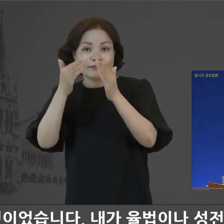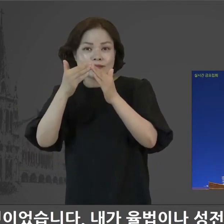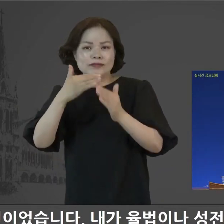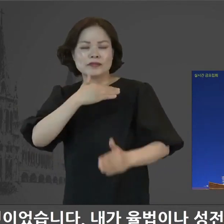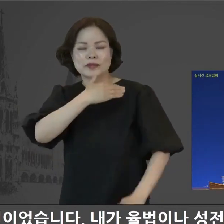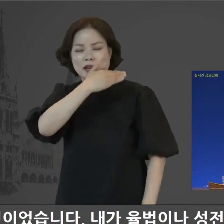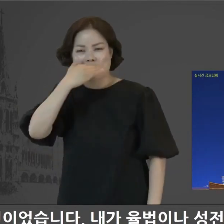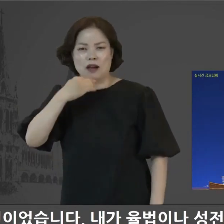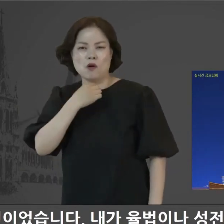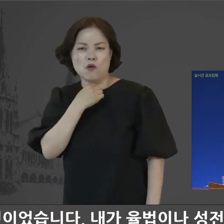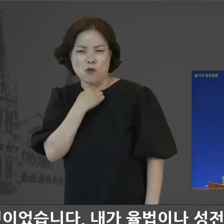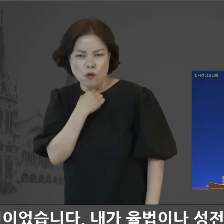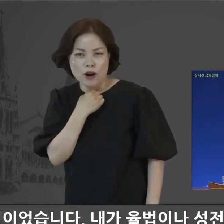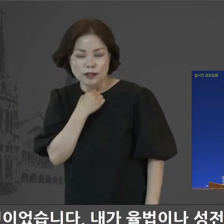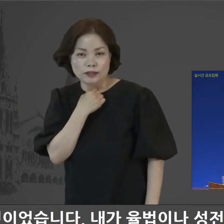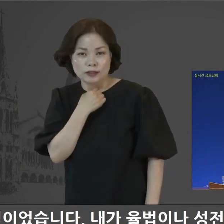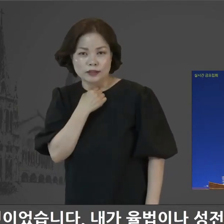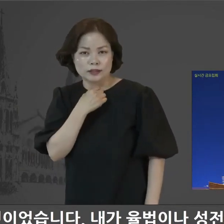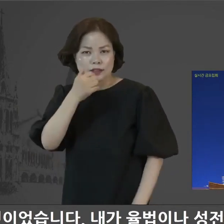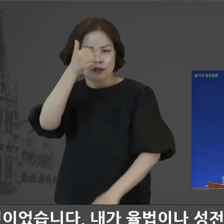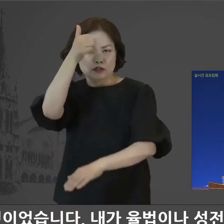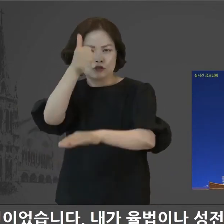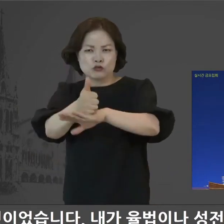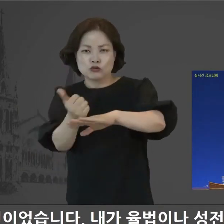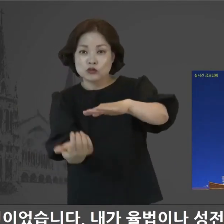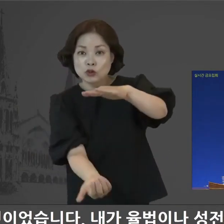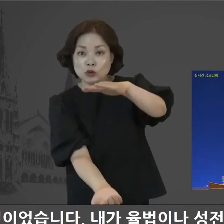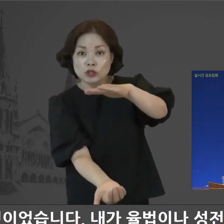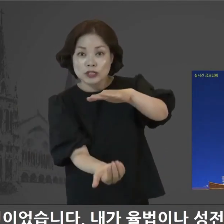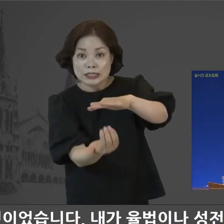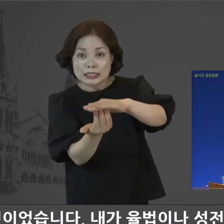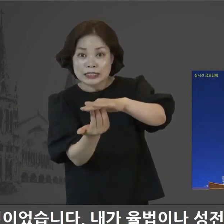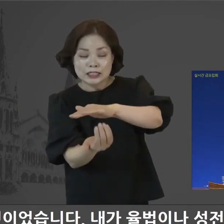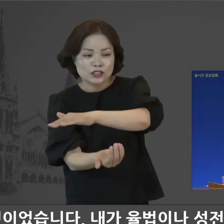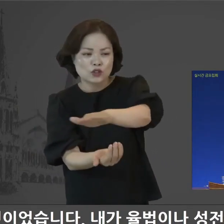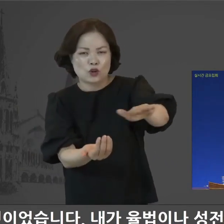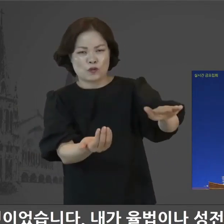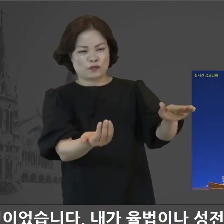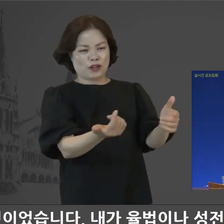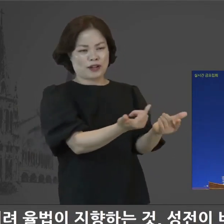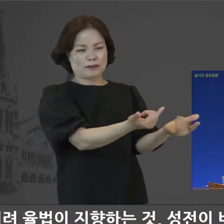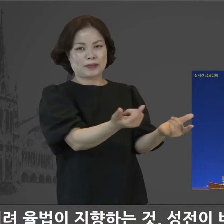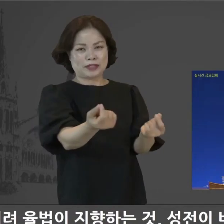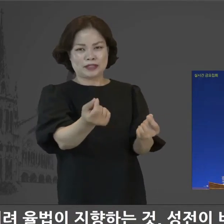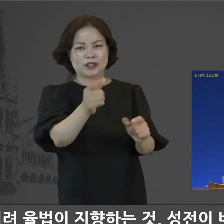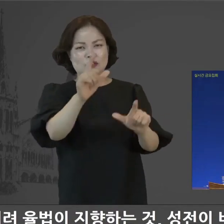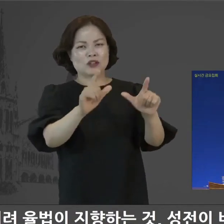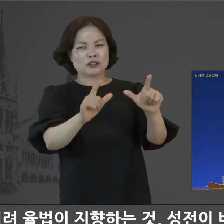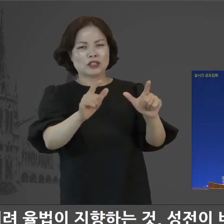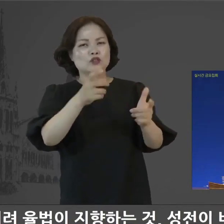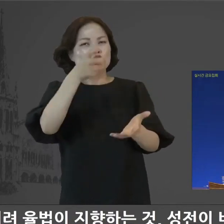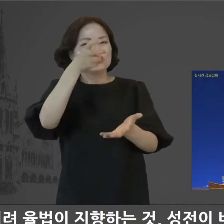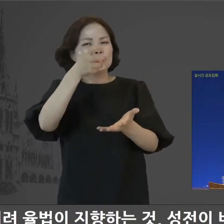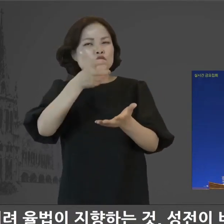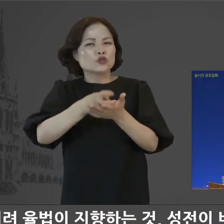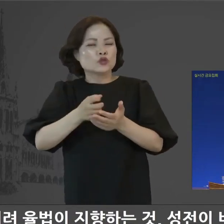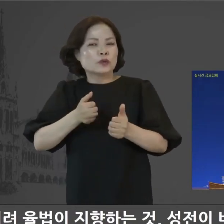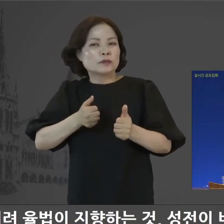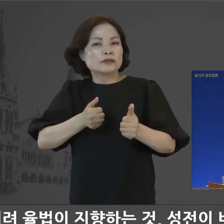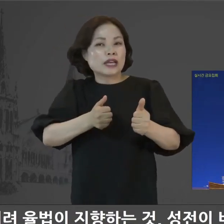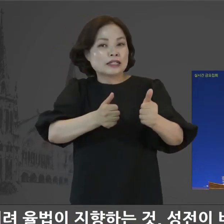있는 것들을 이렇게 궁극적으로 이루는, 물론 여러분과 같이 그런 형태로 내가 율법을